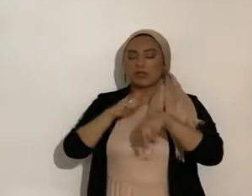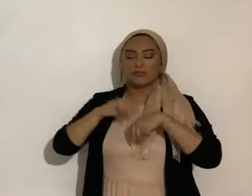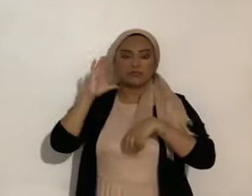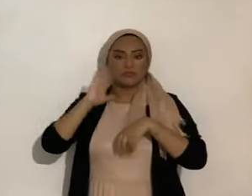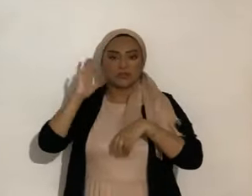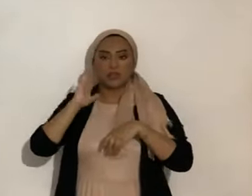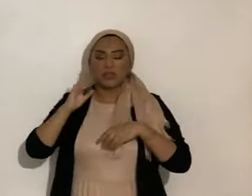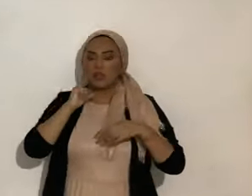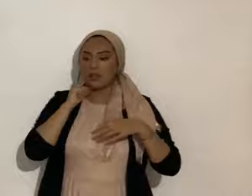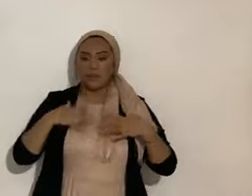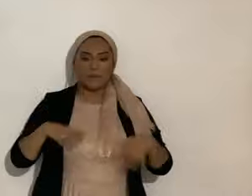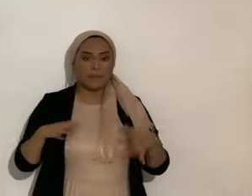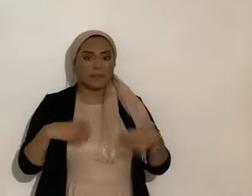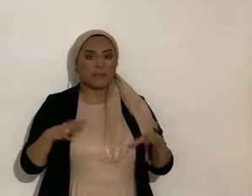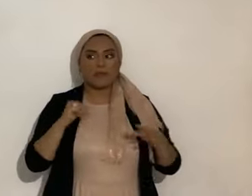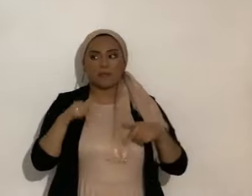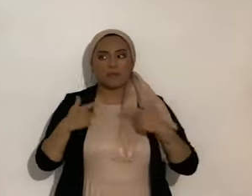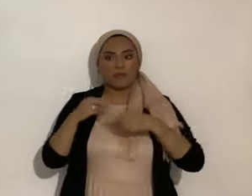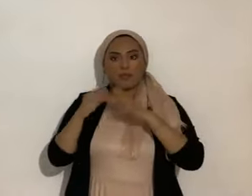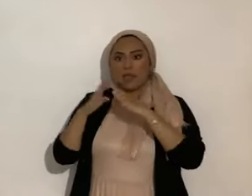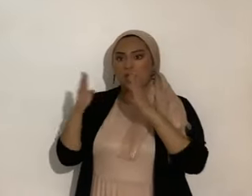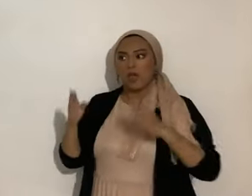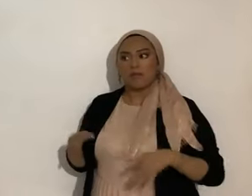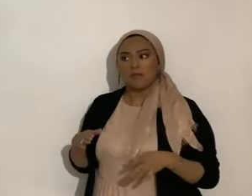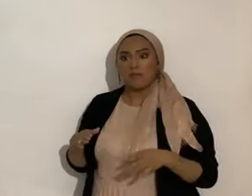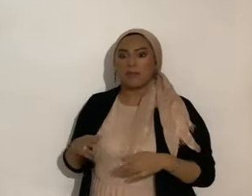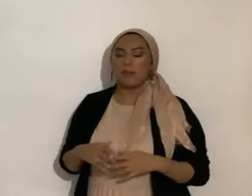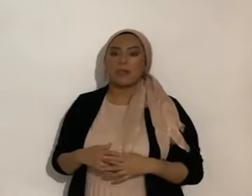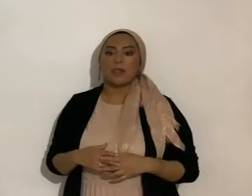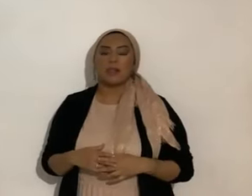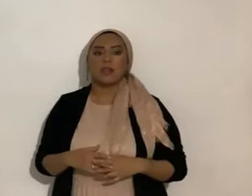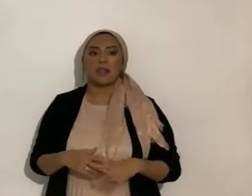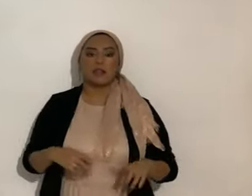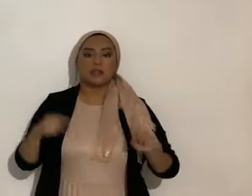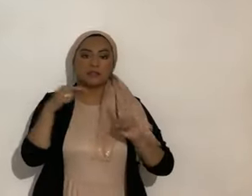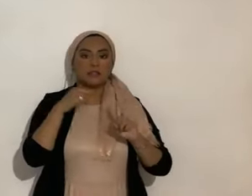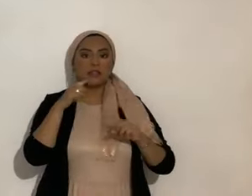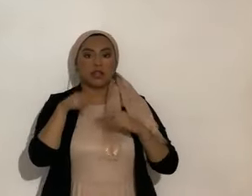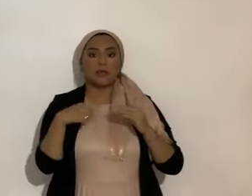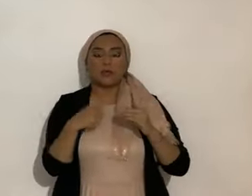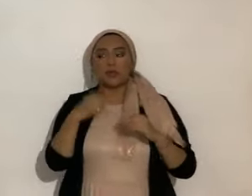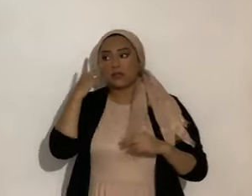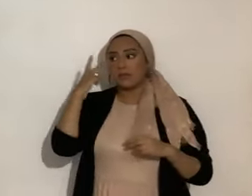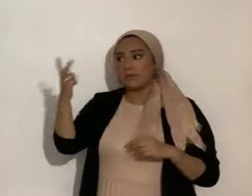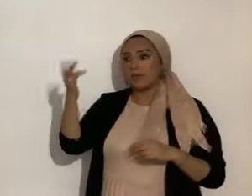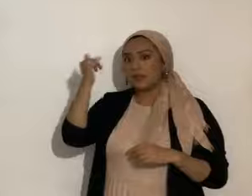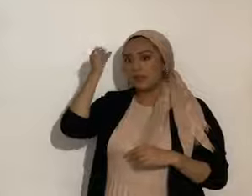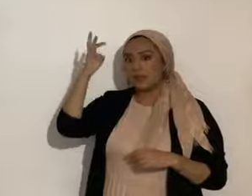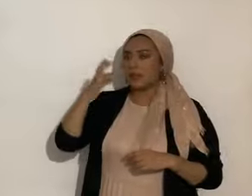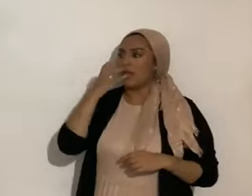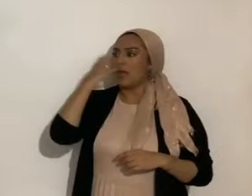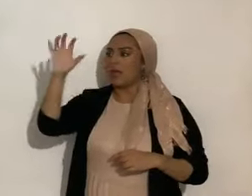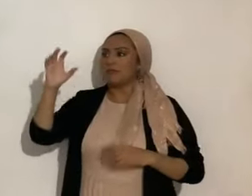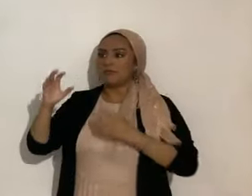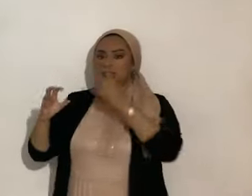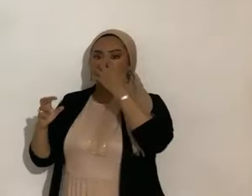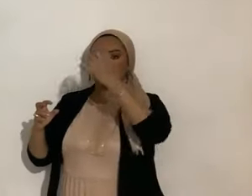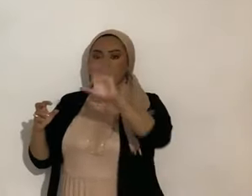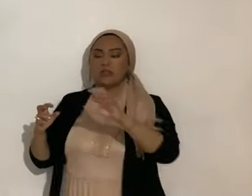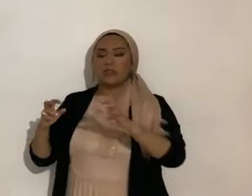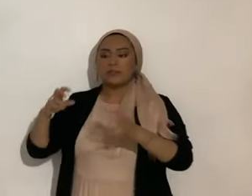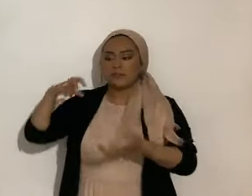y no vestía ropa ni moraba en casa, sino en los sepulcros. Este al ver a Yahshua lanzó un gran grito y postrándose a sus